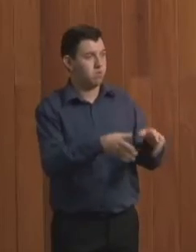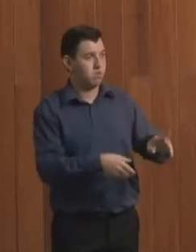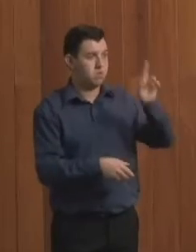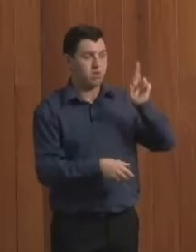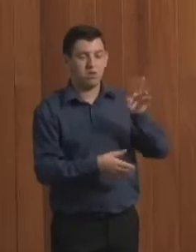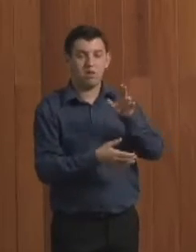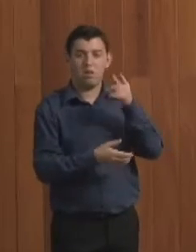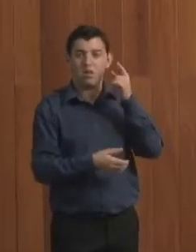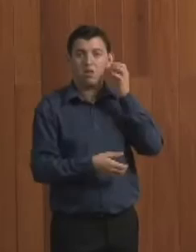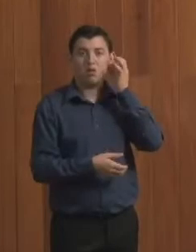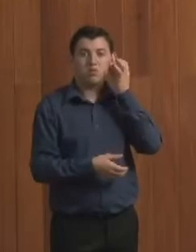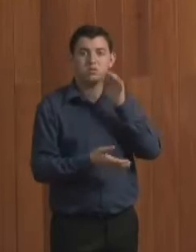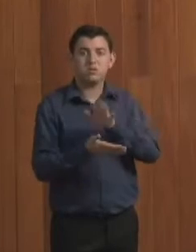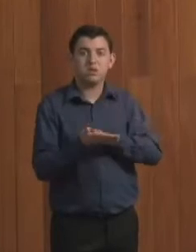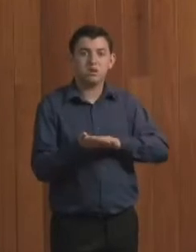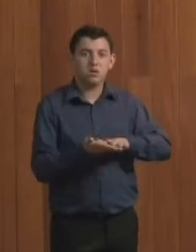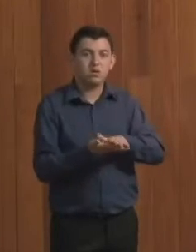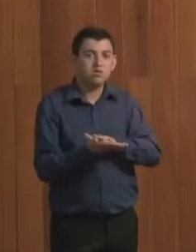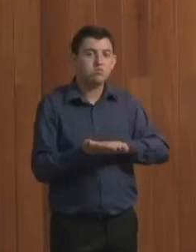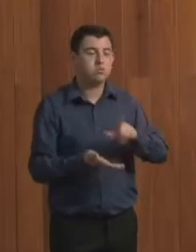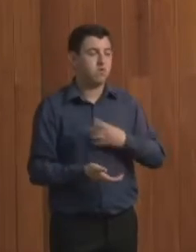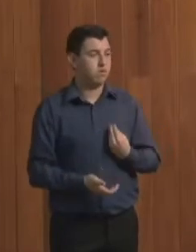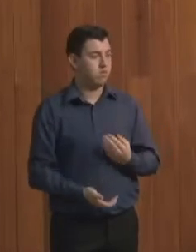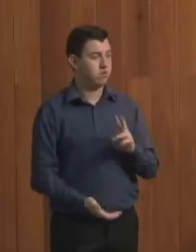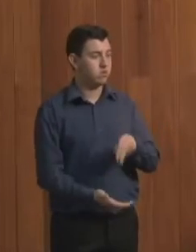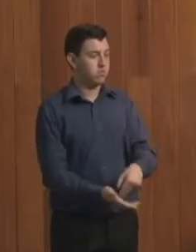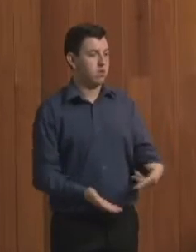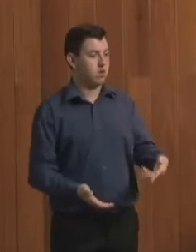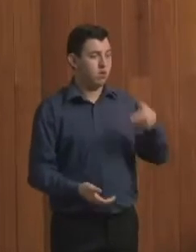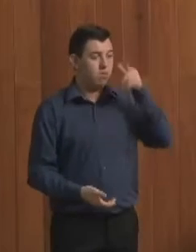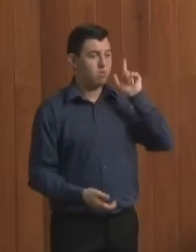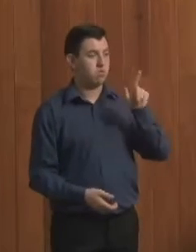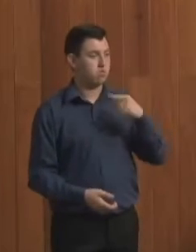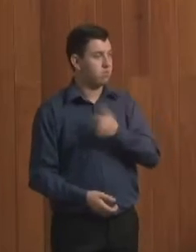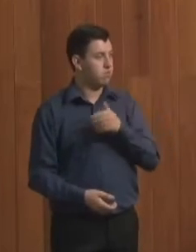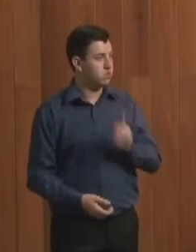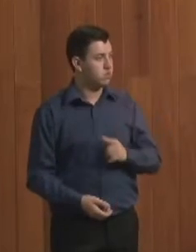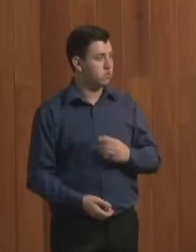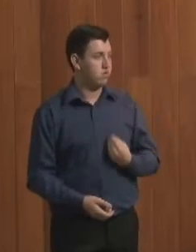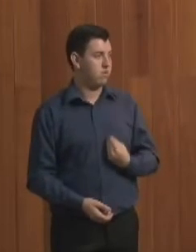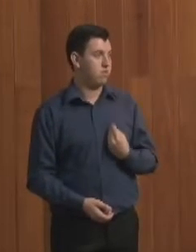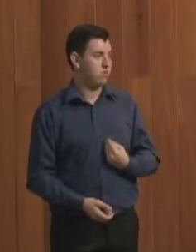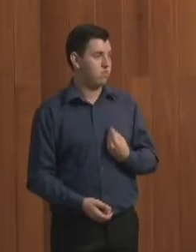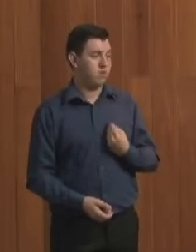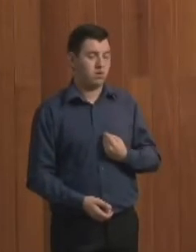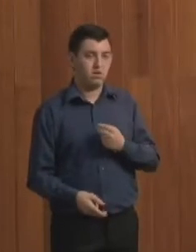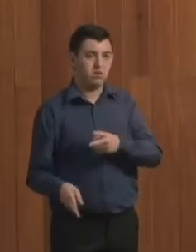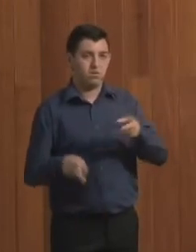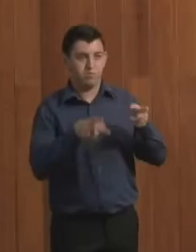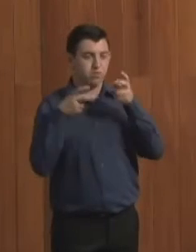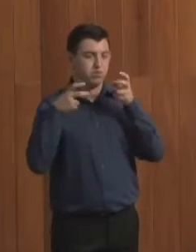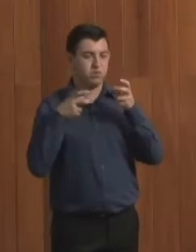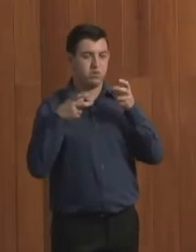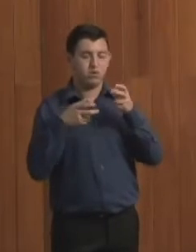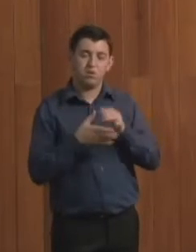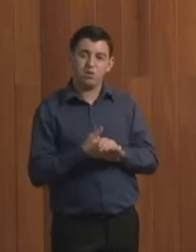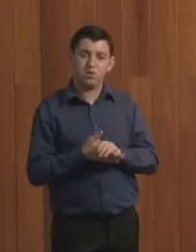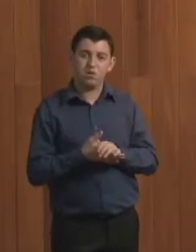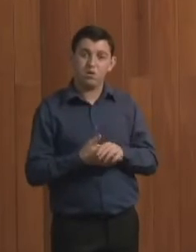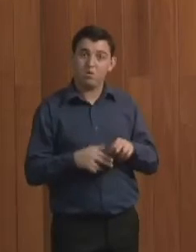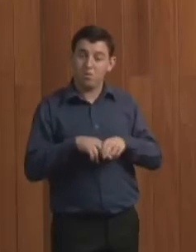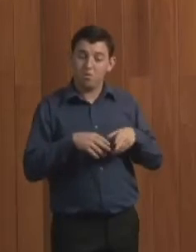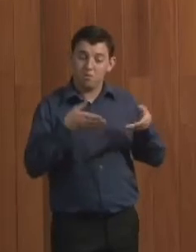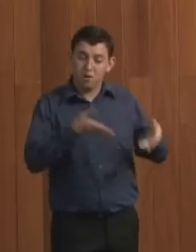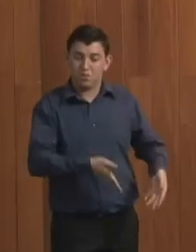ciganos foram os movimentos presentes ontem, e nós tivemos um momento de escuta por parte de Vossas